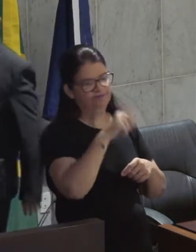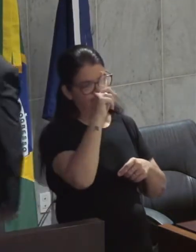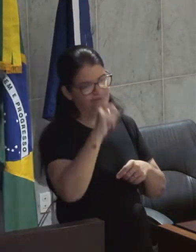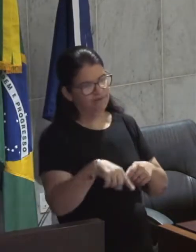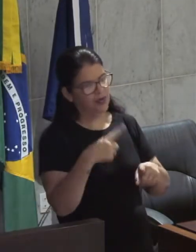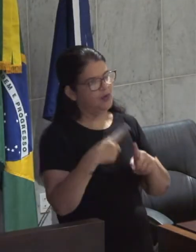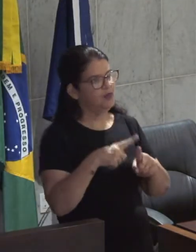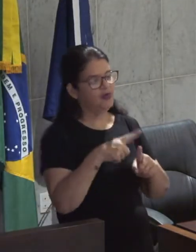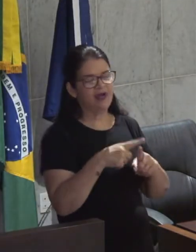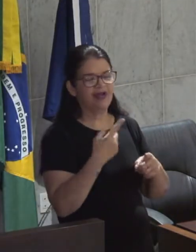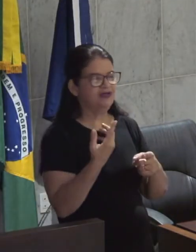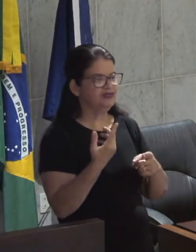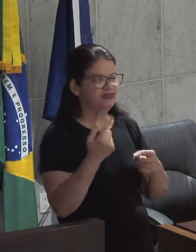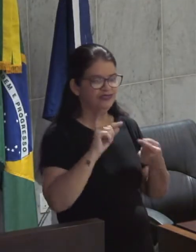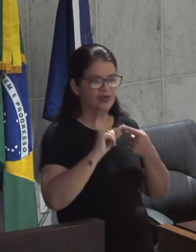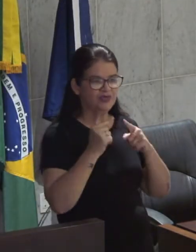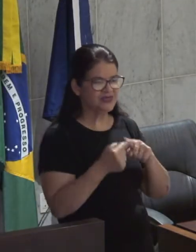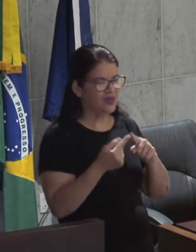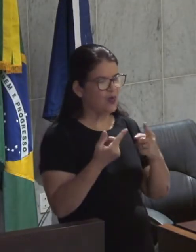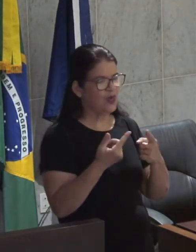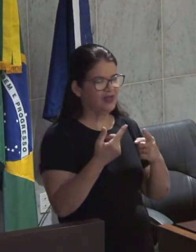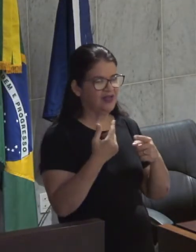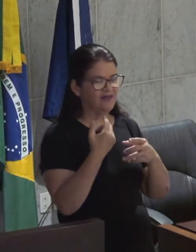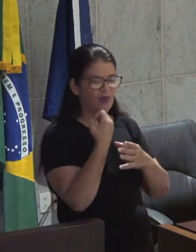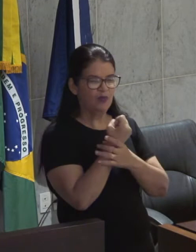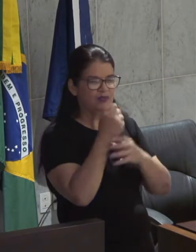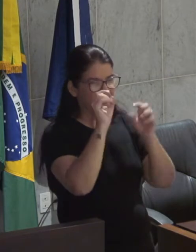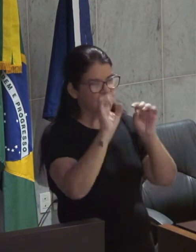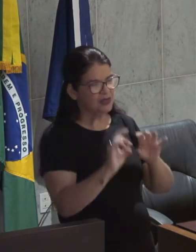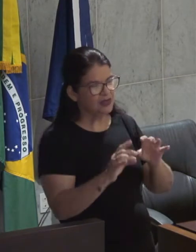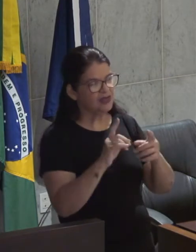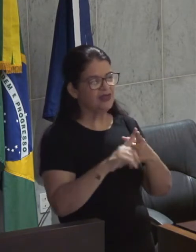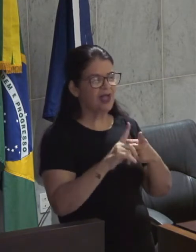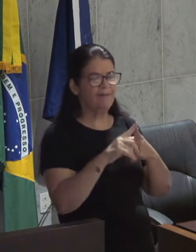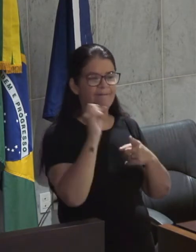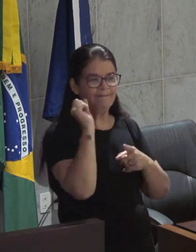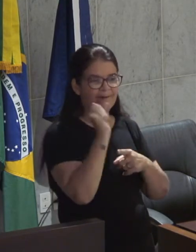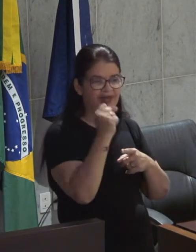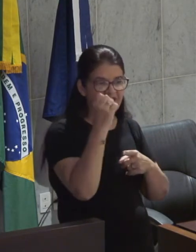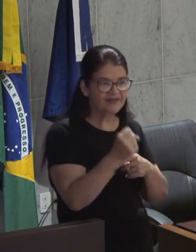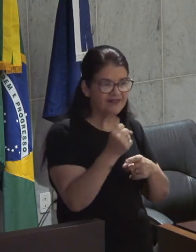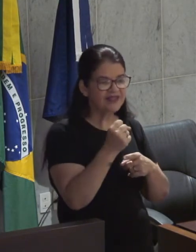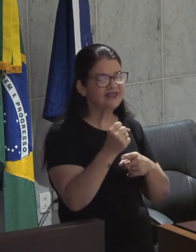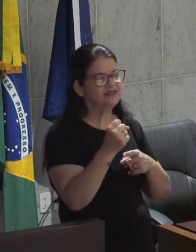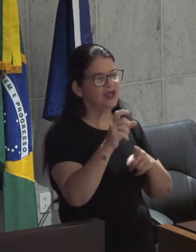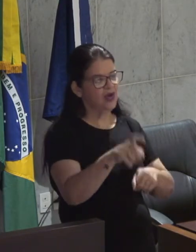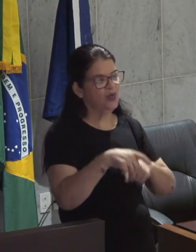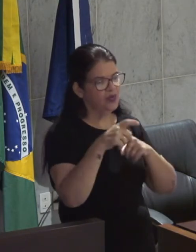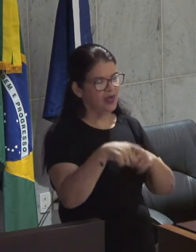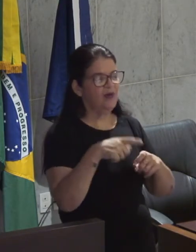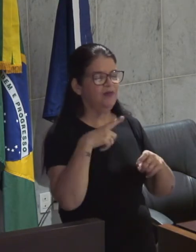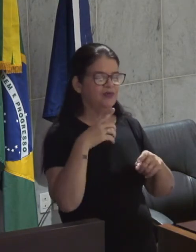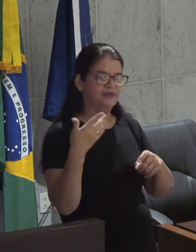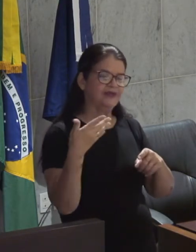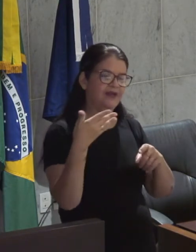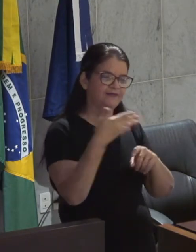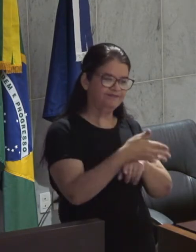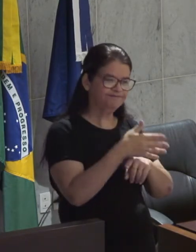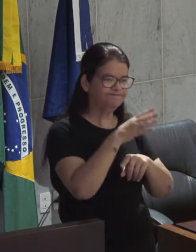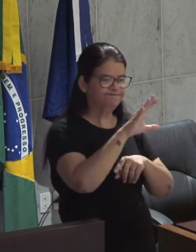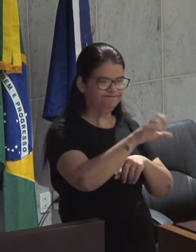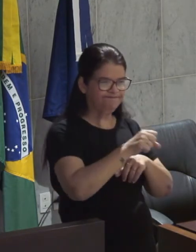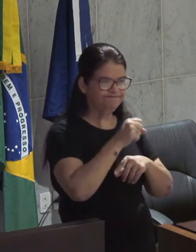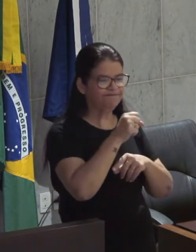porque eles não se enquadravam mais como segurado especial da Previdência Rural por ter acessado o auxílio